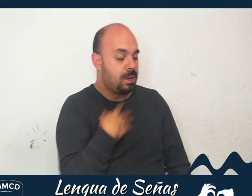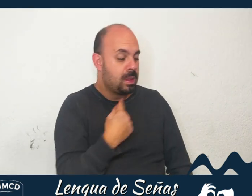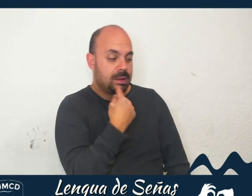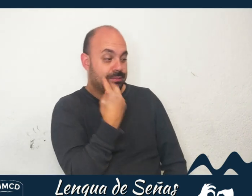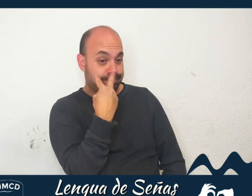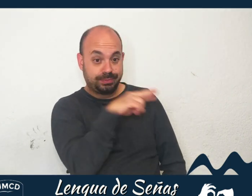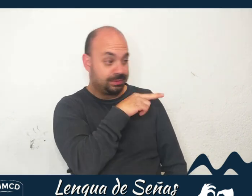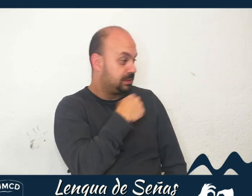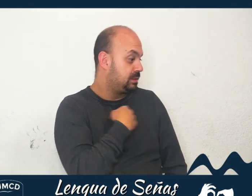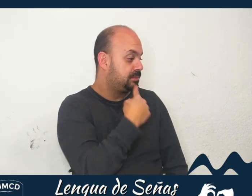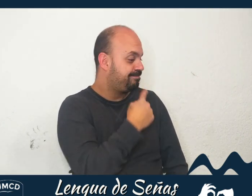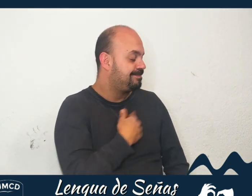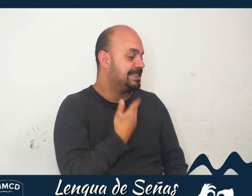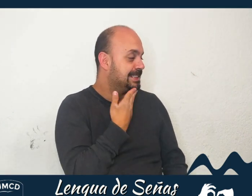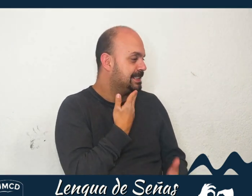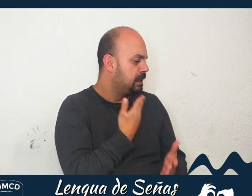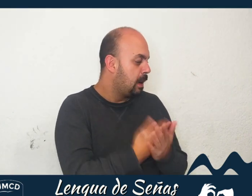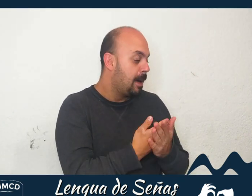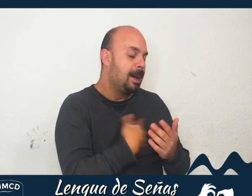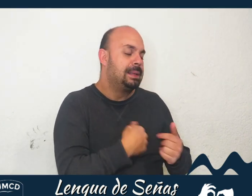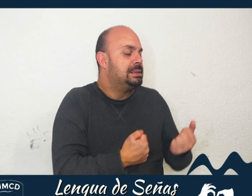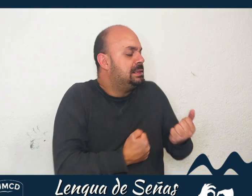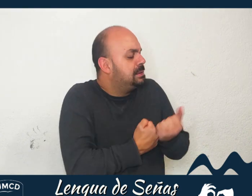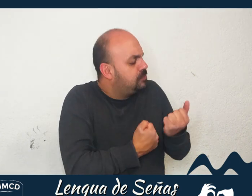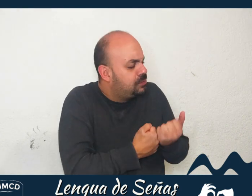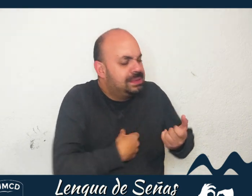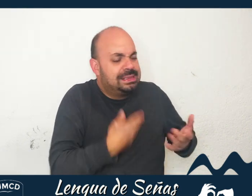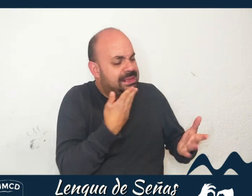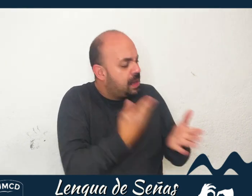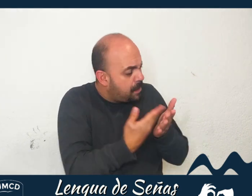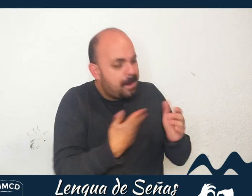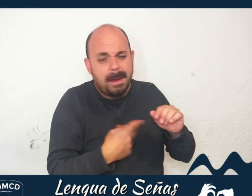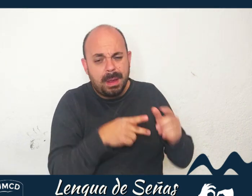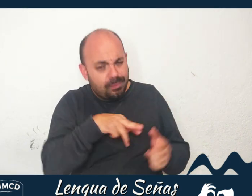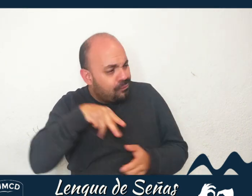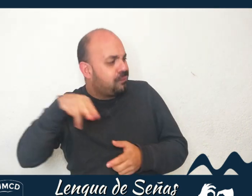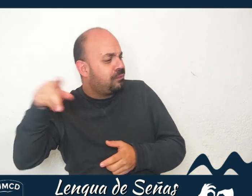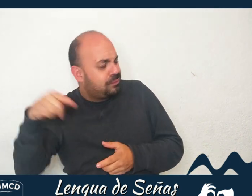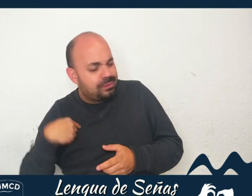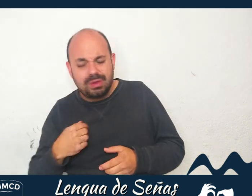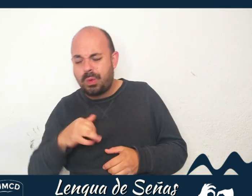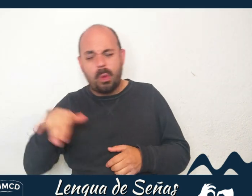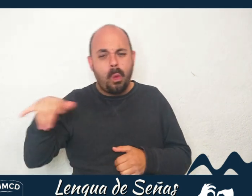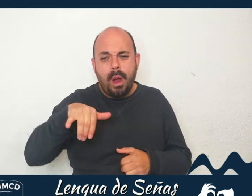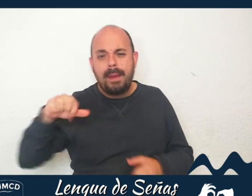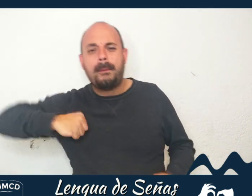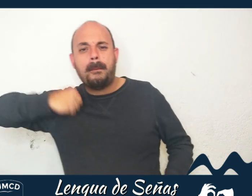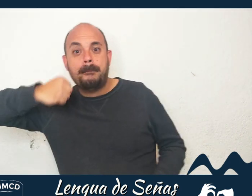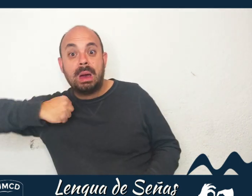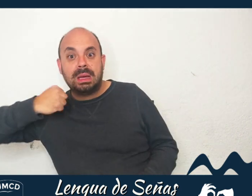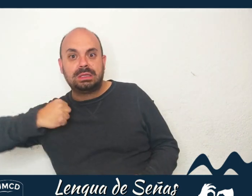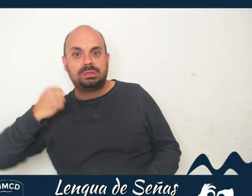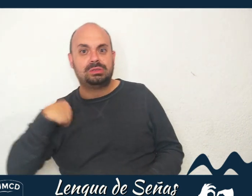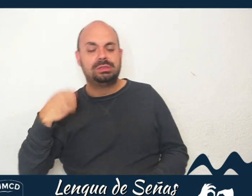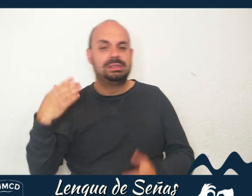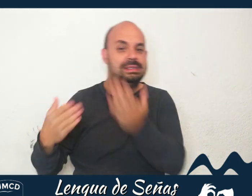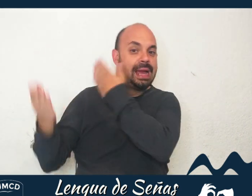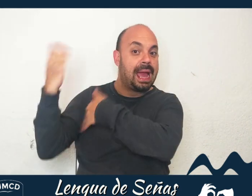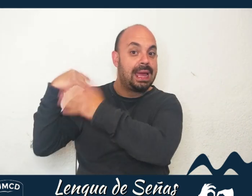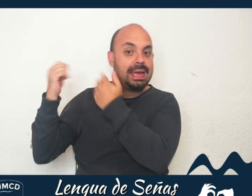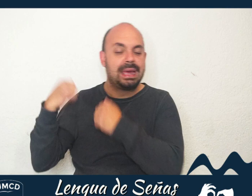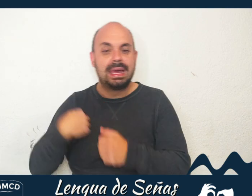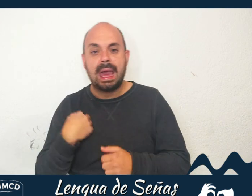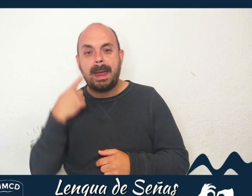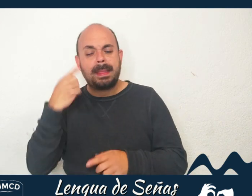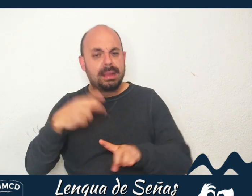misionero que llevaba el Evangelio a nuevas personas, sino de ese pastor que velaba por aquellos que ya habían conocido